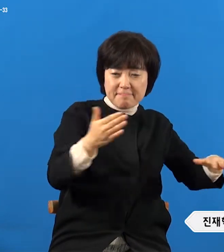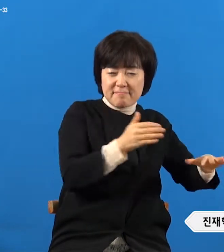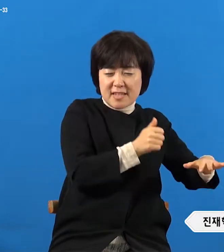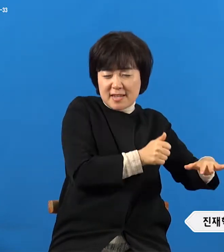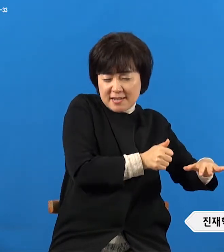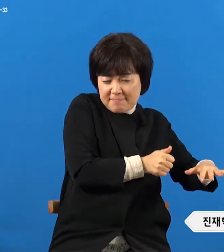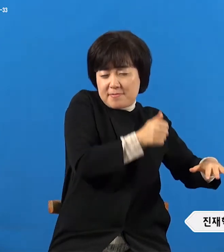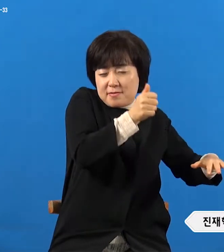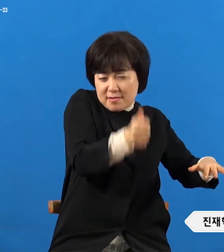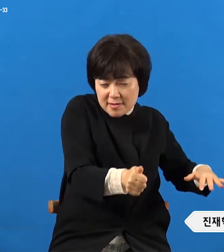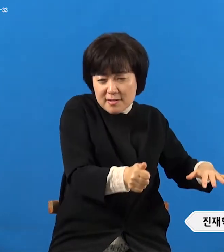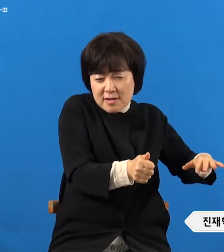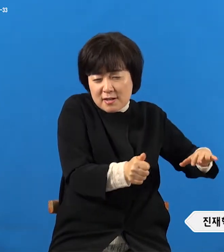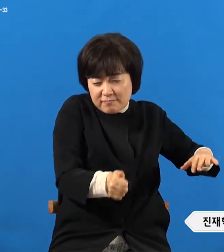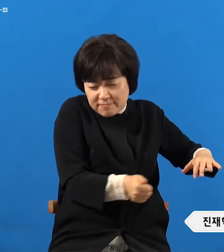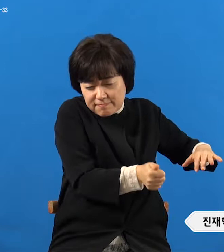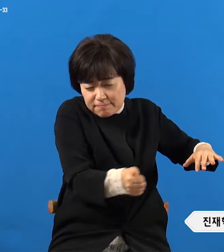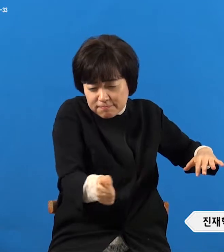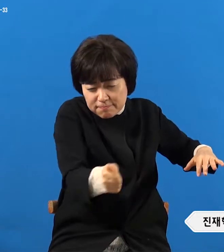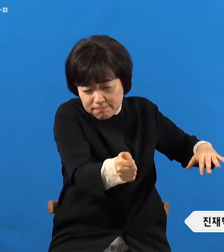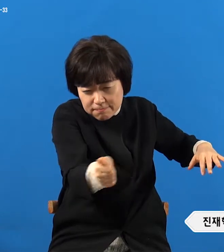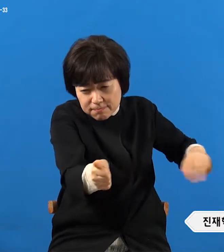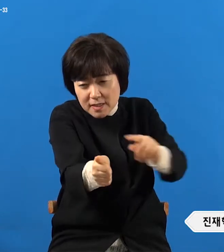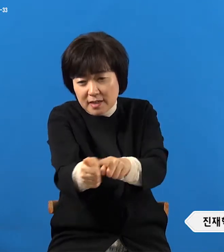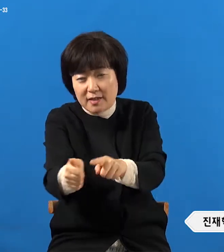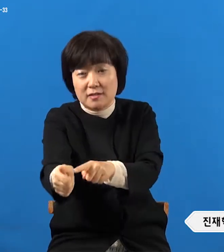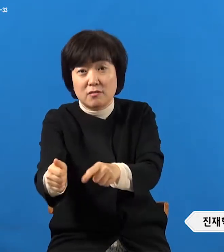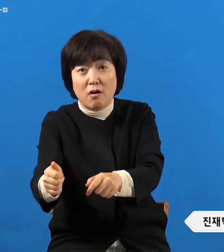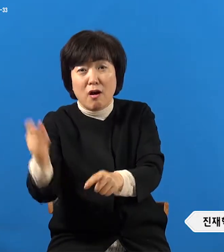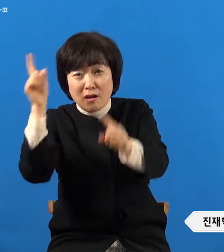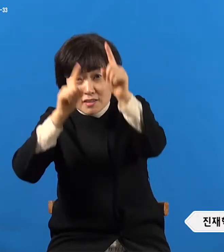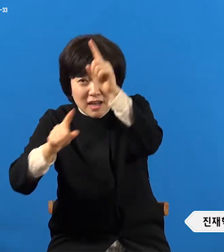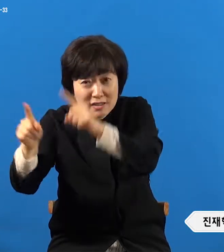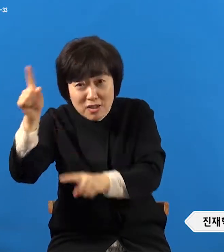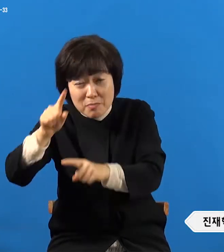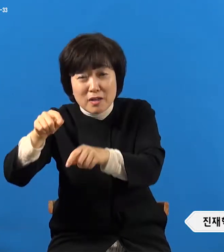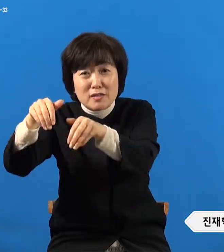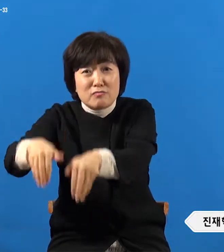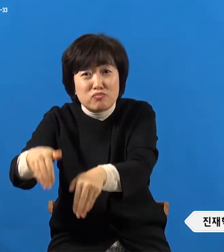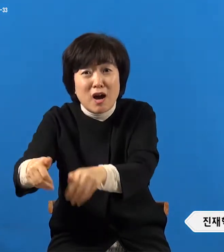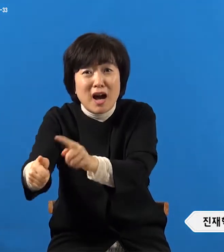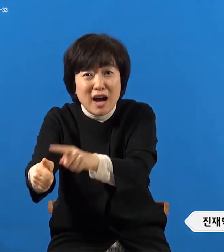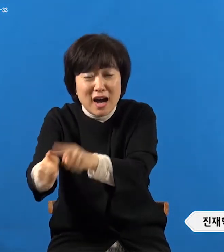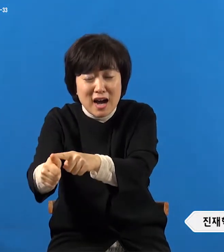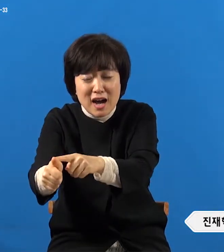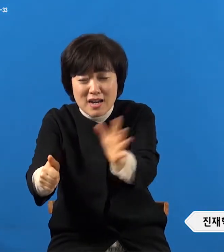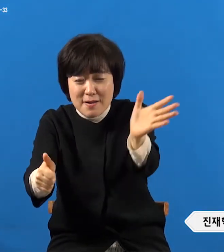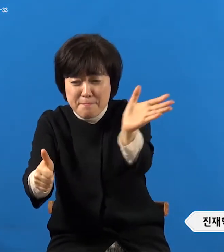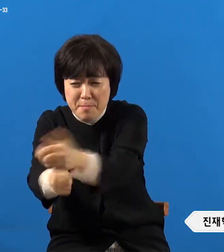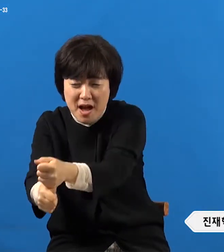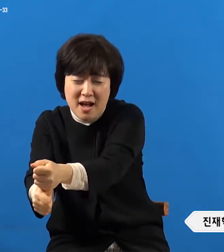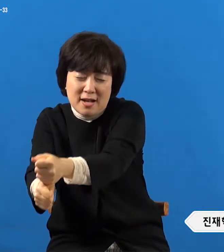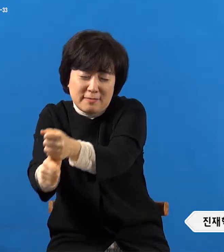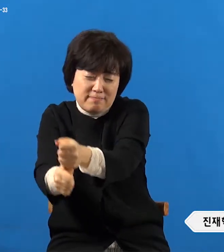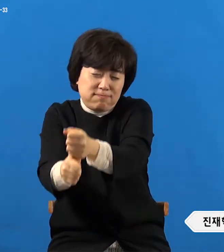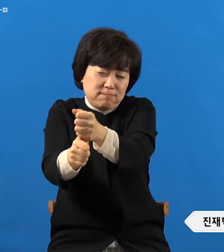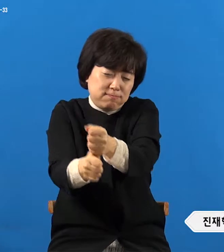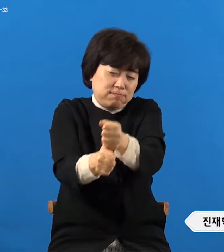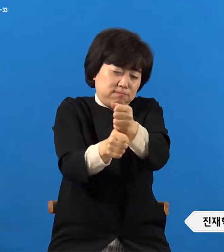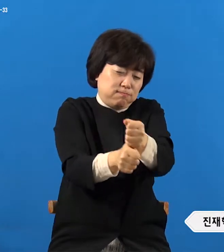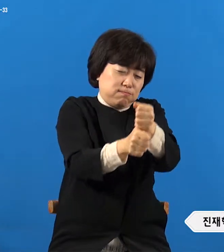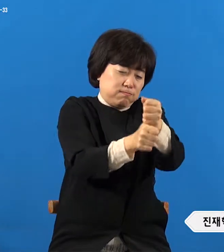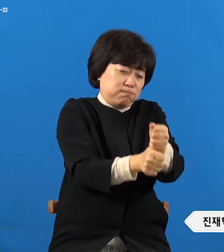그에게 다가갑니다. 가까스로 다가가서 그 부상당한 병사를 이끌고 그를 안전한 지대의